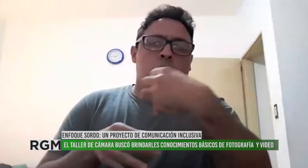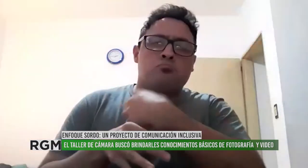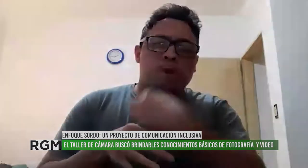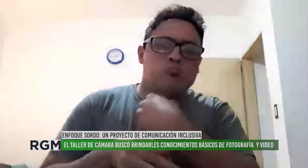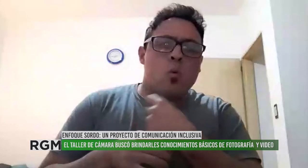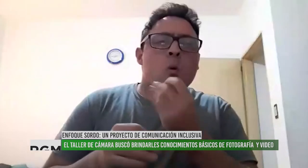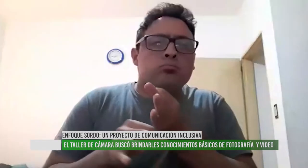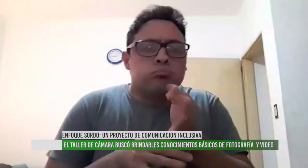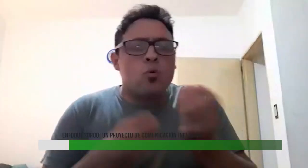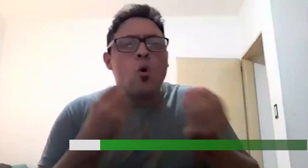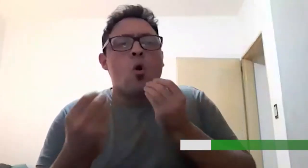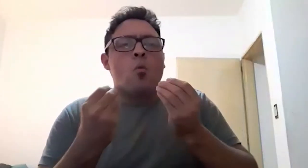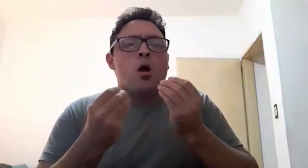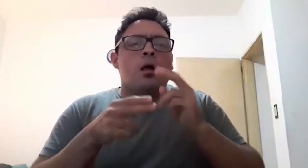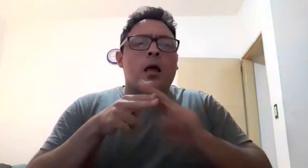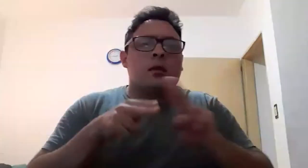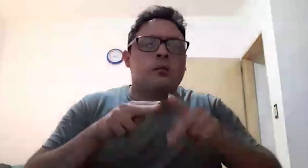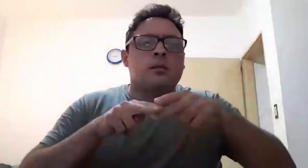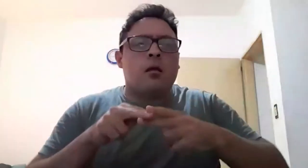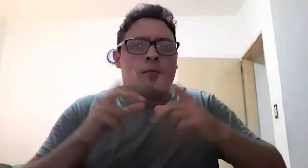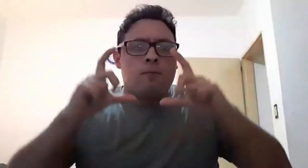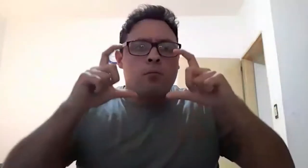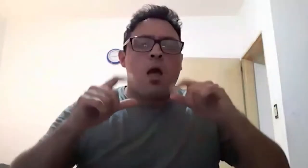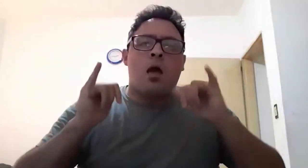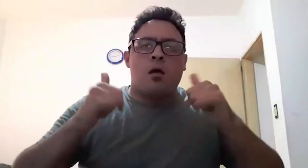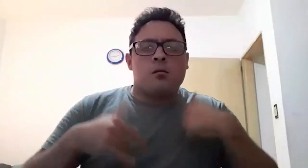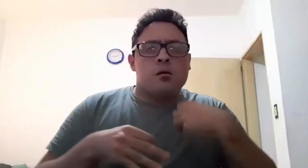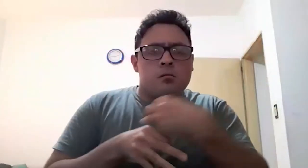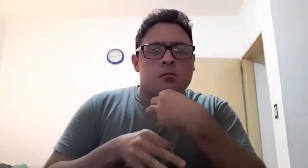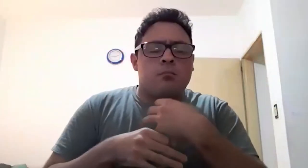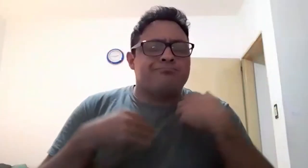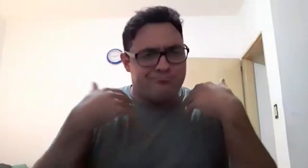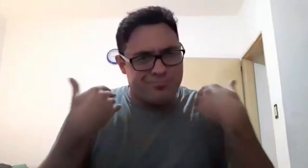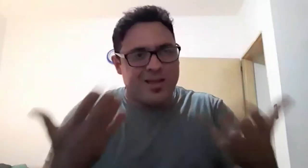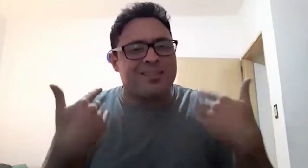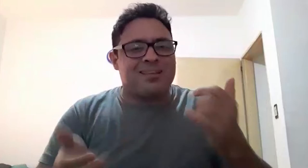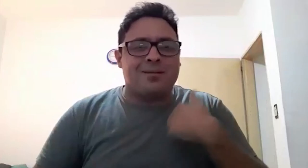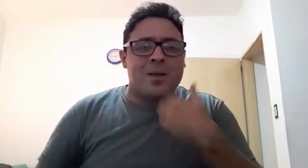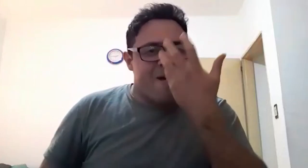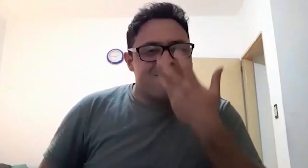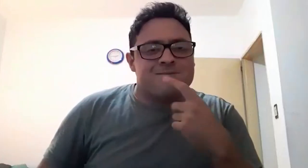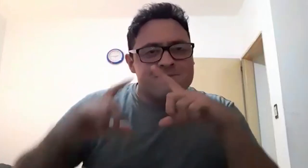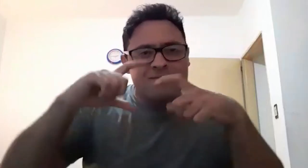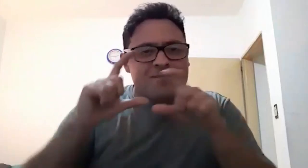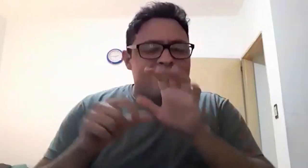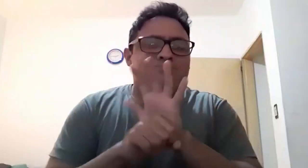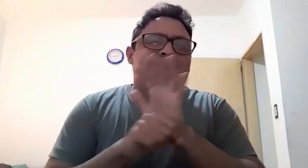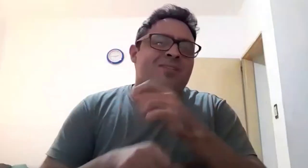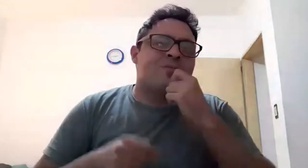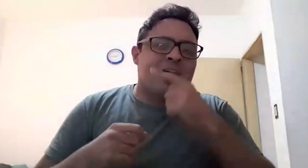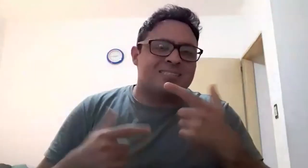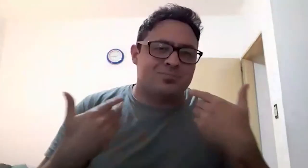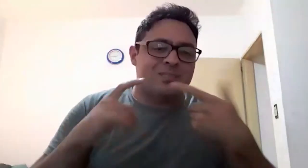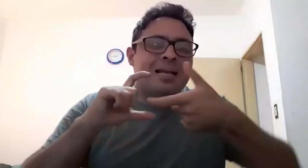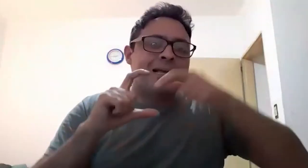Una profesora oyente nos enseñó cómo podíamos hacer arreglos, el uso de la cámara. Pudimos hacer uso de la cámara, a mí me encantó